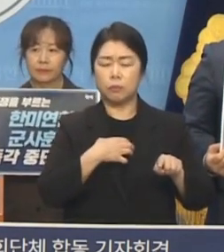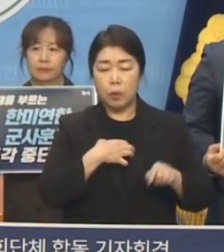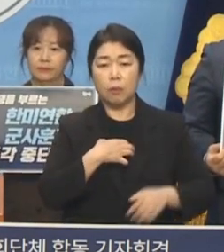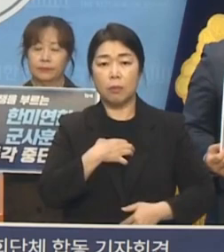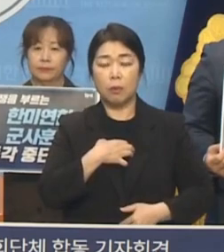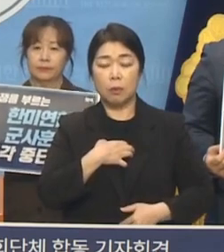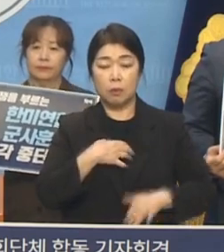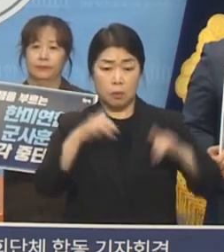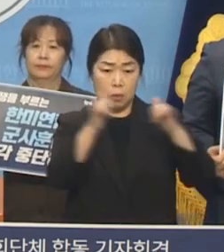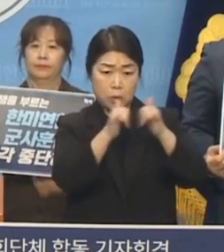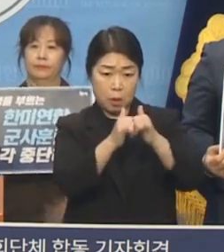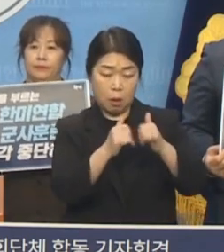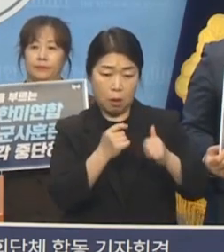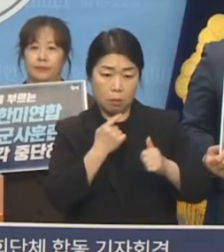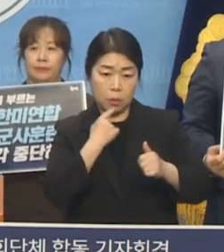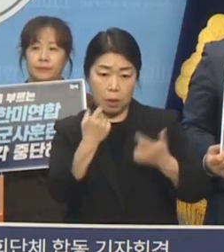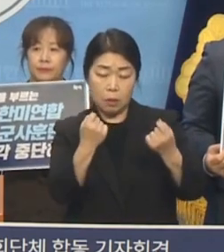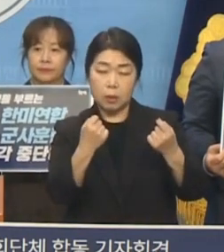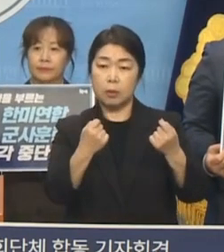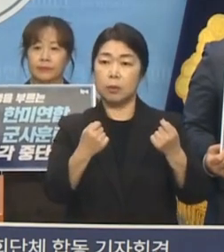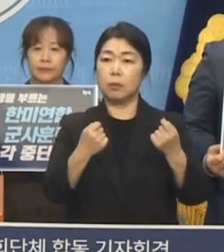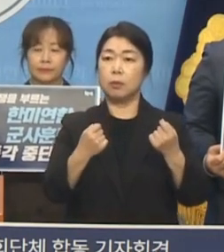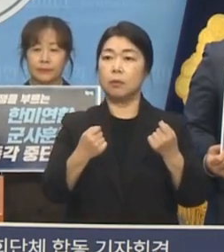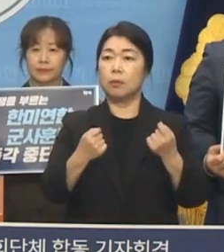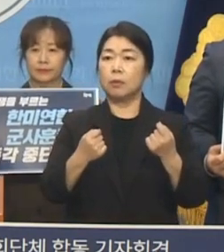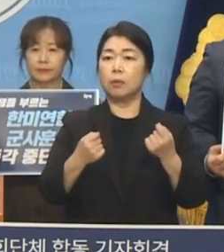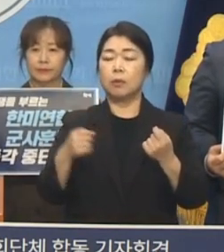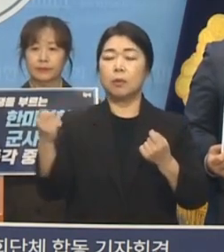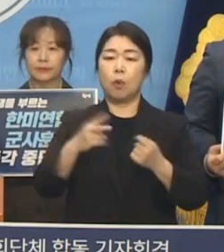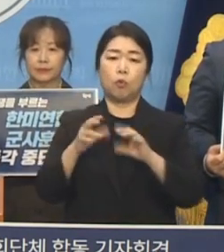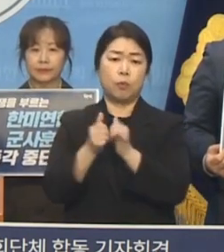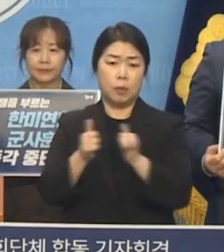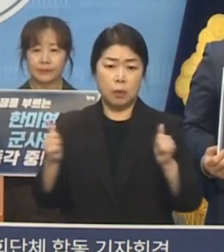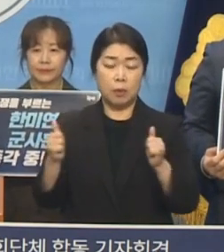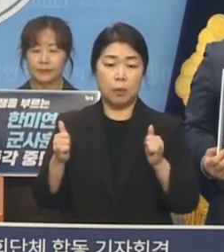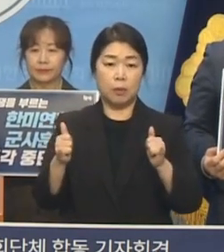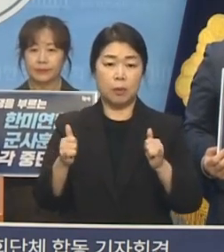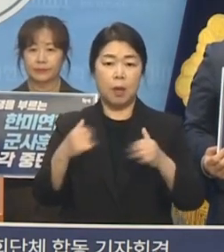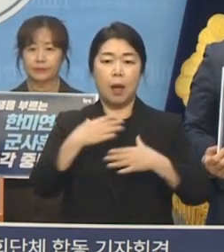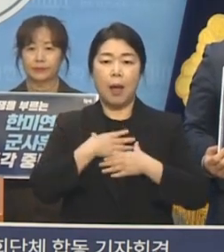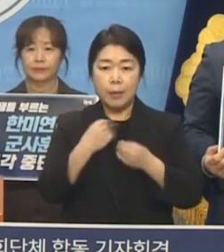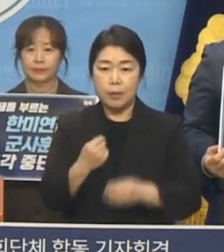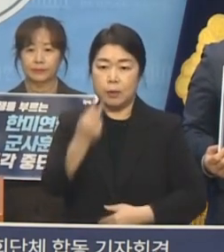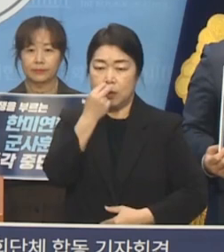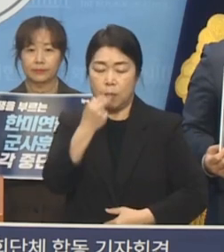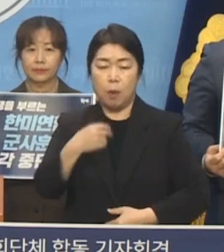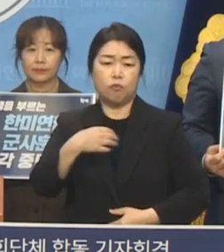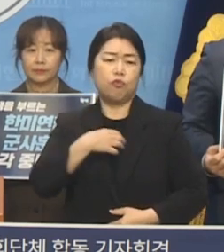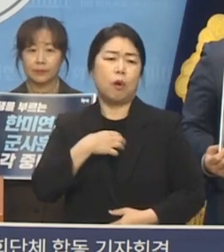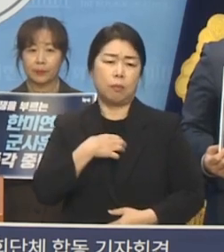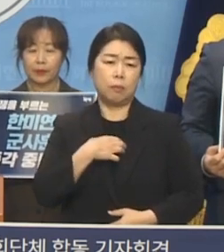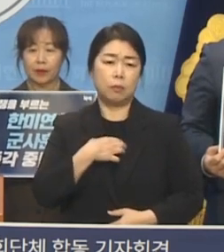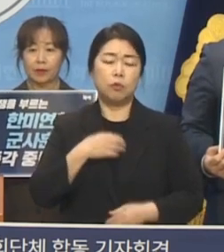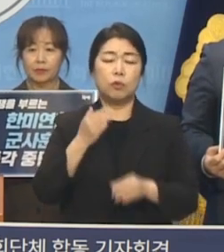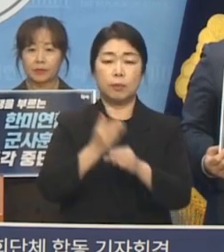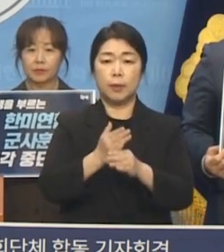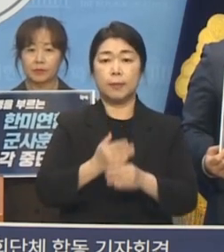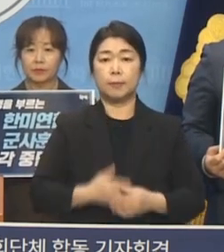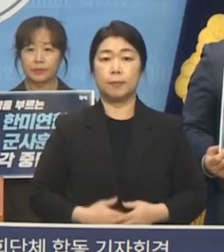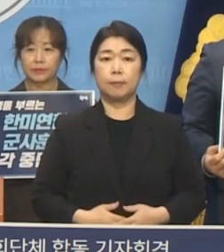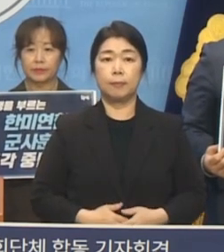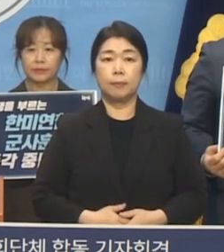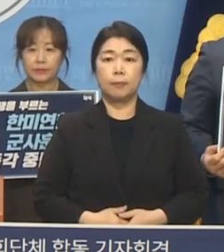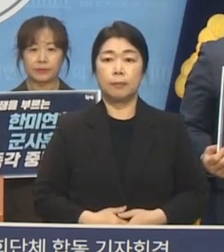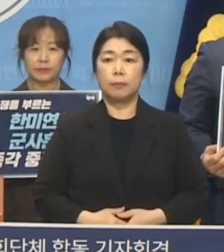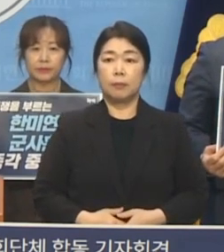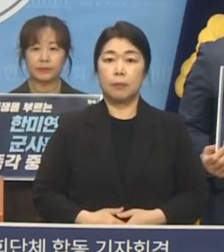전쟁의 위협에 놓여 있고 또 우리 국민의 안전과 생명이 위험에 놓여 있는 그런 상태입니다.